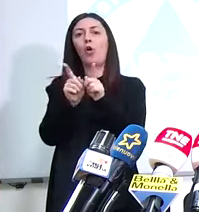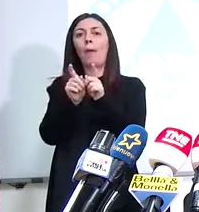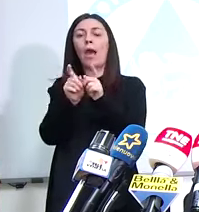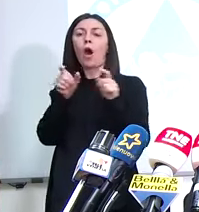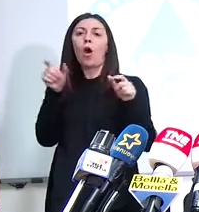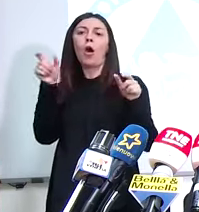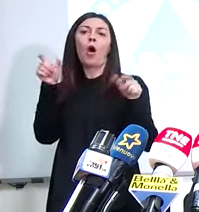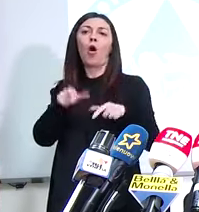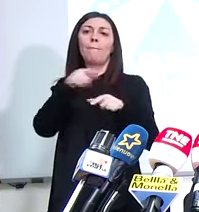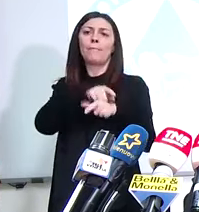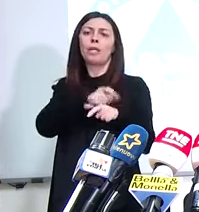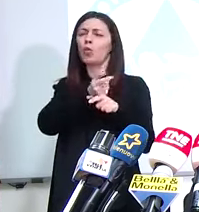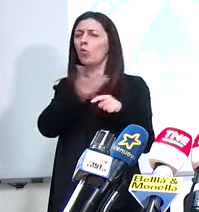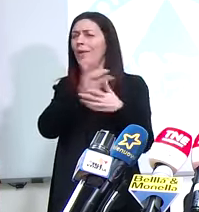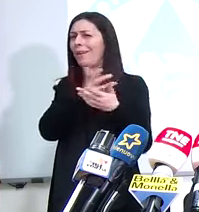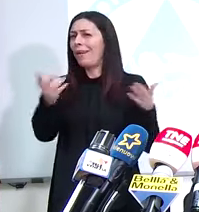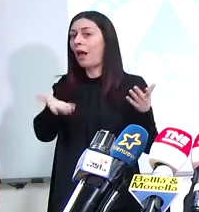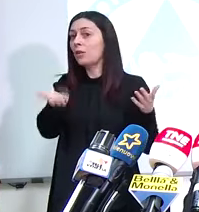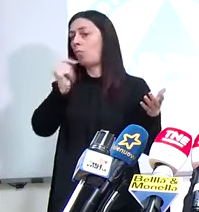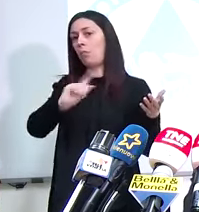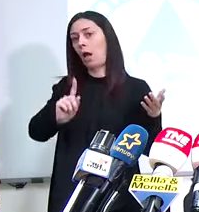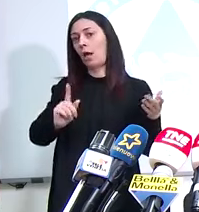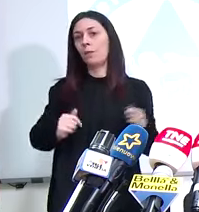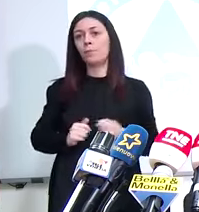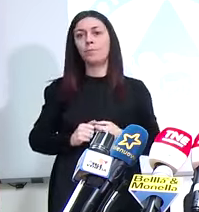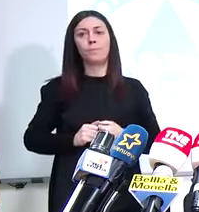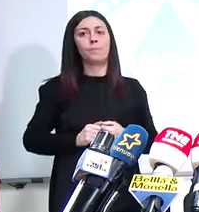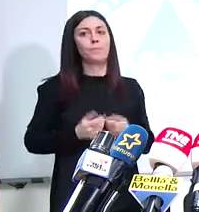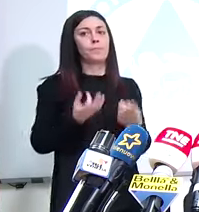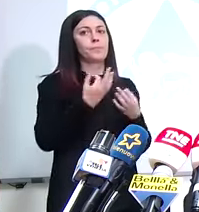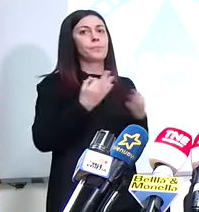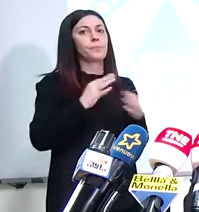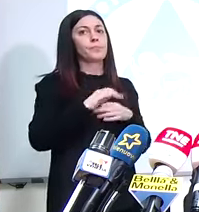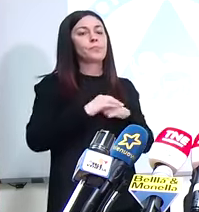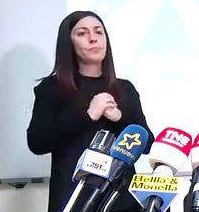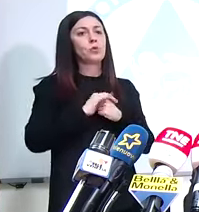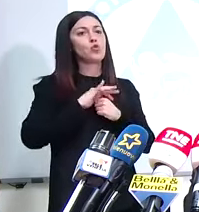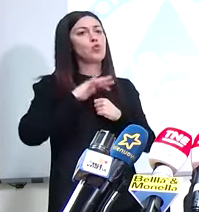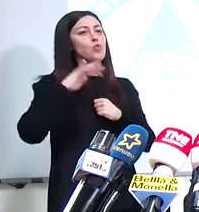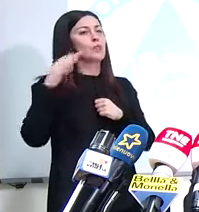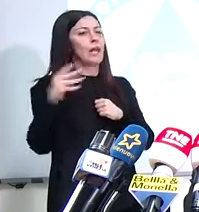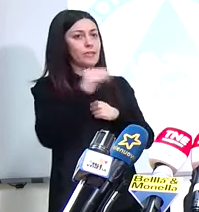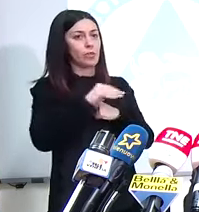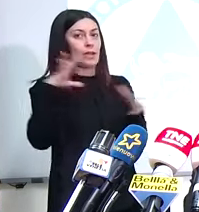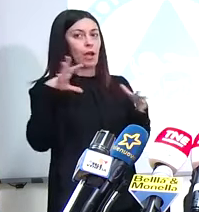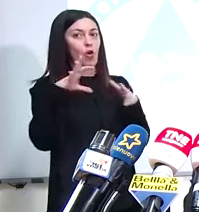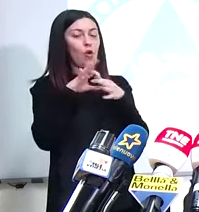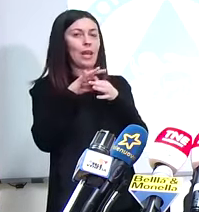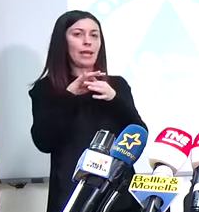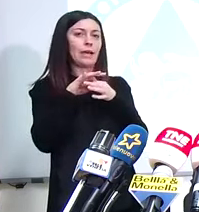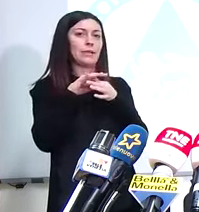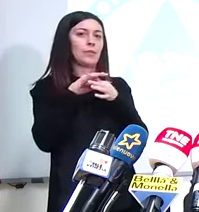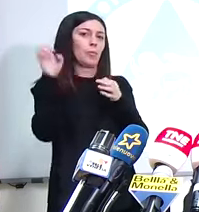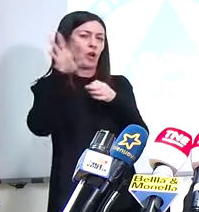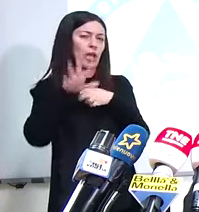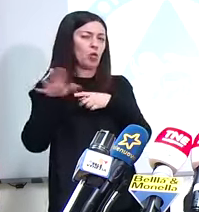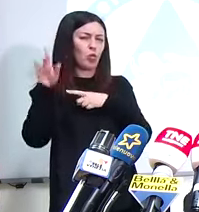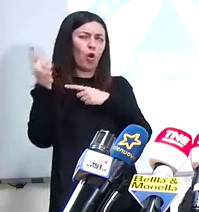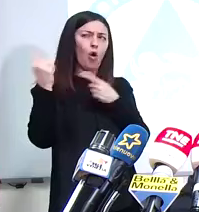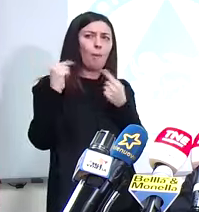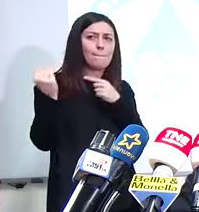ok poi un'altra cosa che volevo chiedere rispetto a questa chiarella e con l'europa io avevo capito che in qualche modo il contratto quadro